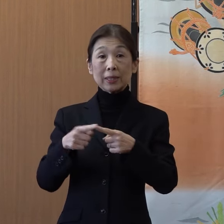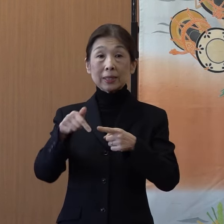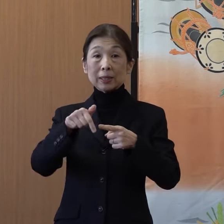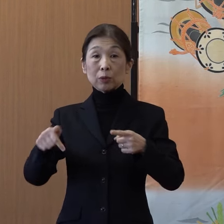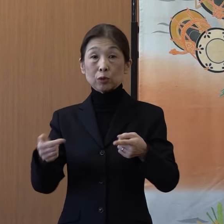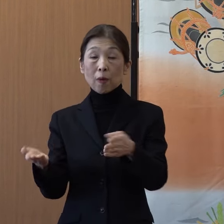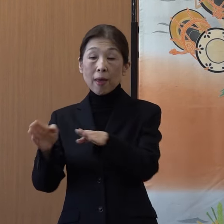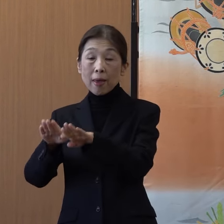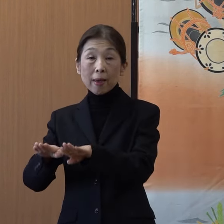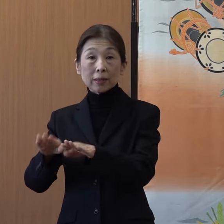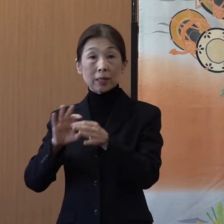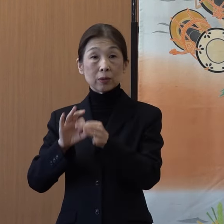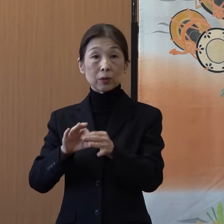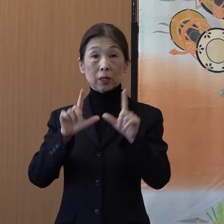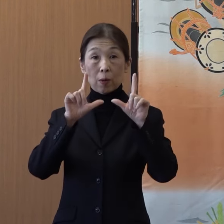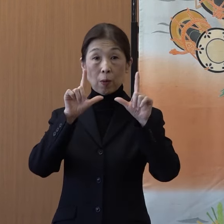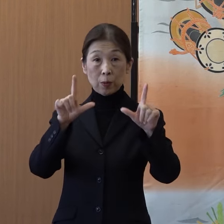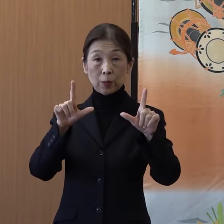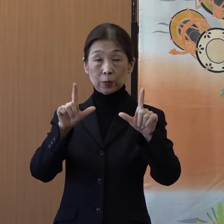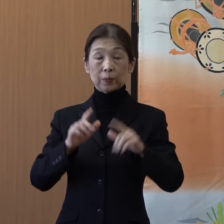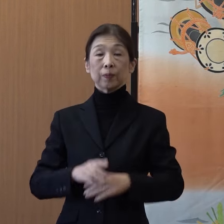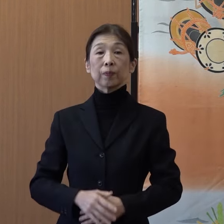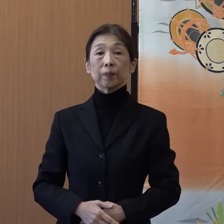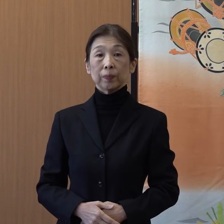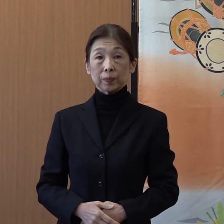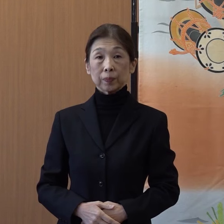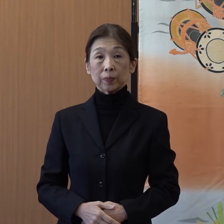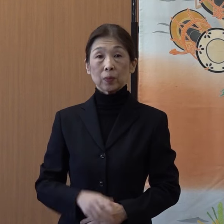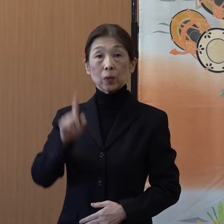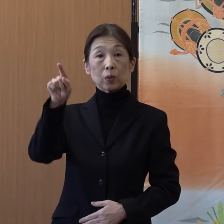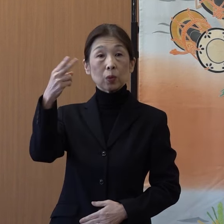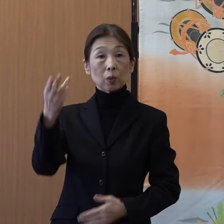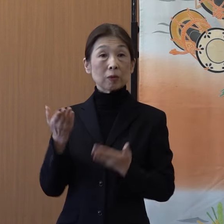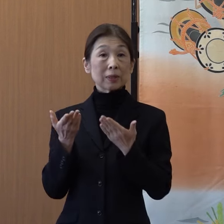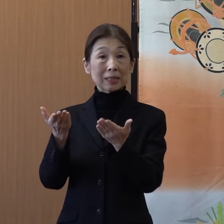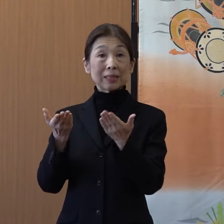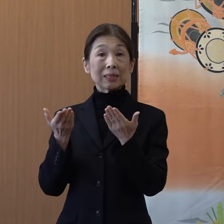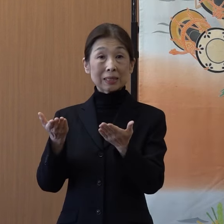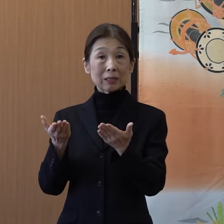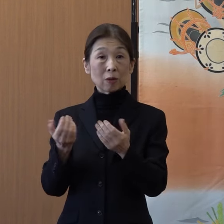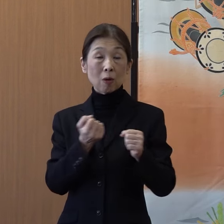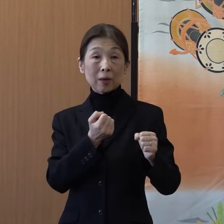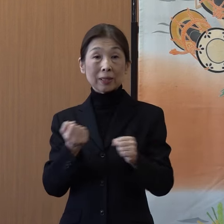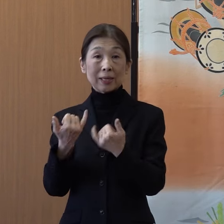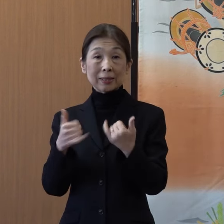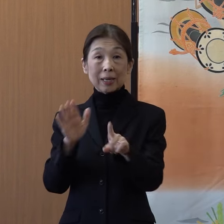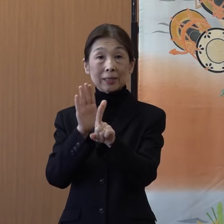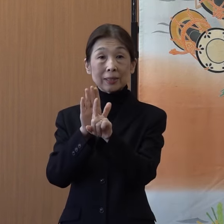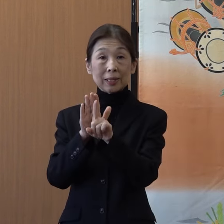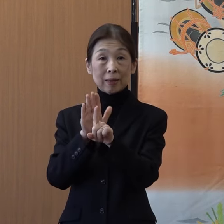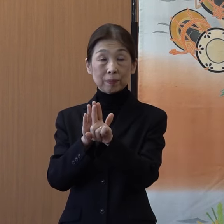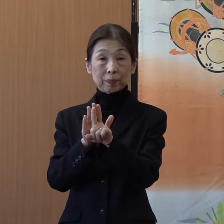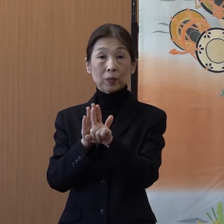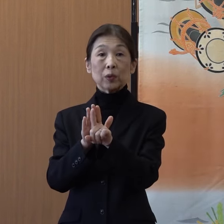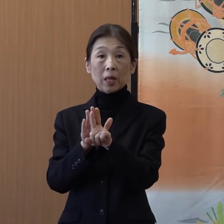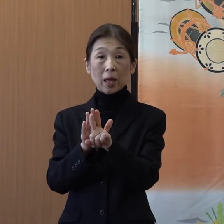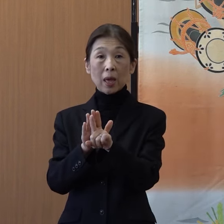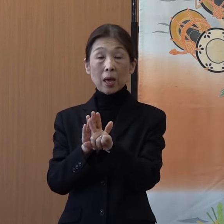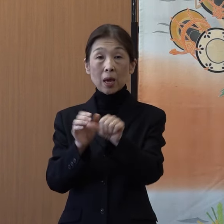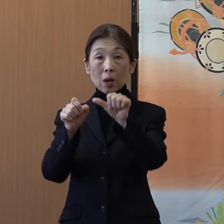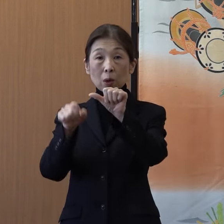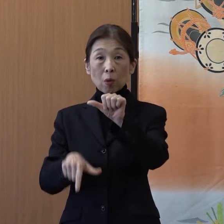についての、ご報告であります。能登半島地震の被災者支援につきまして、今月末